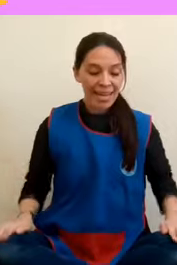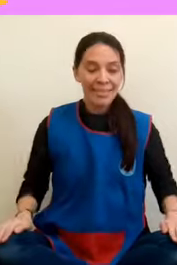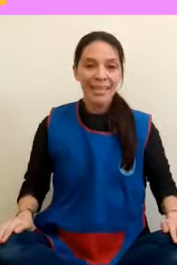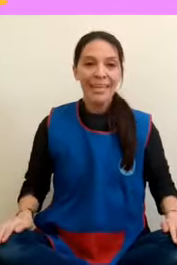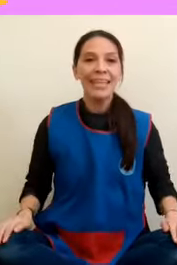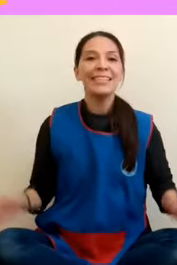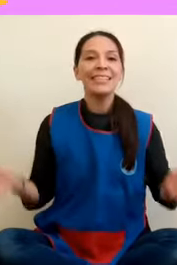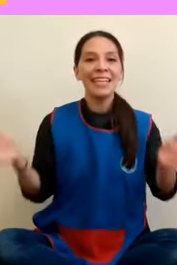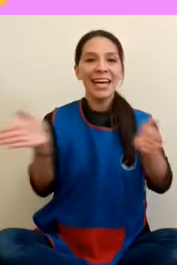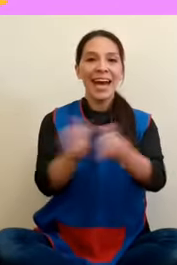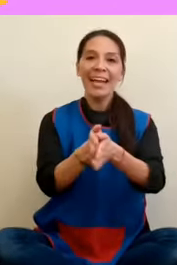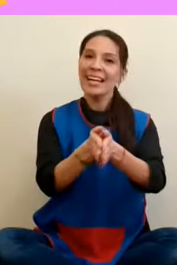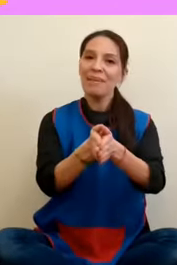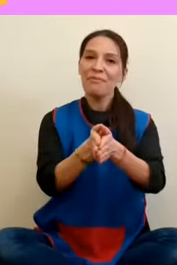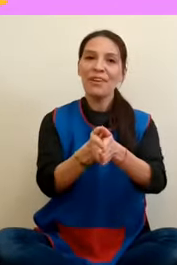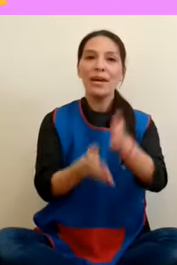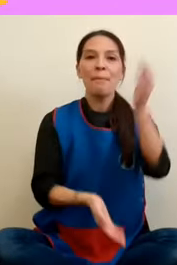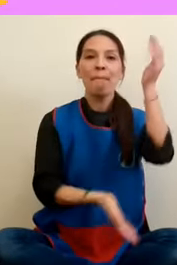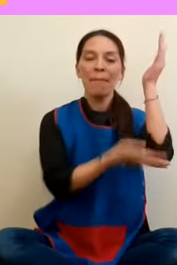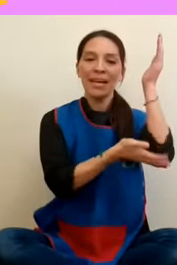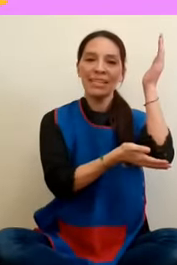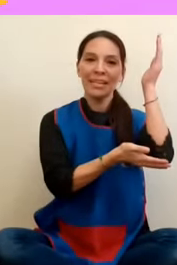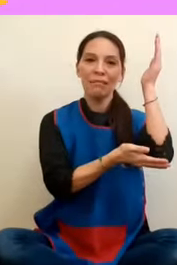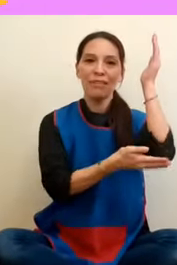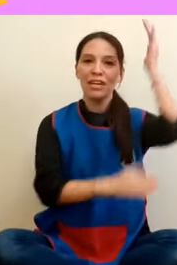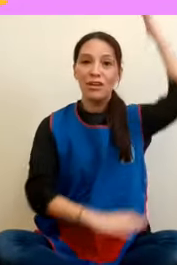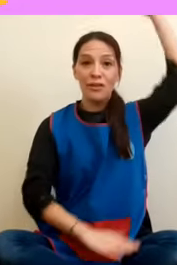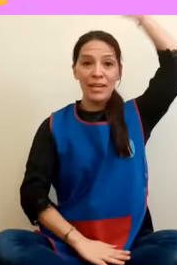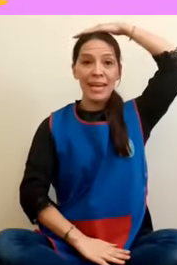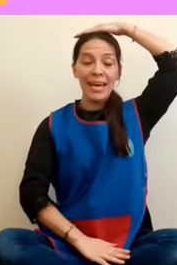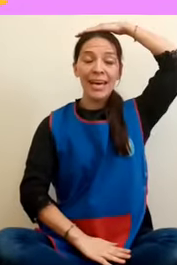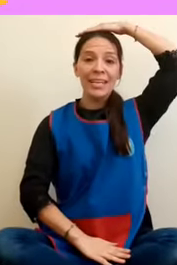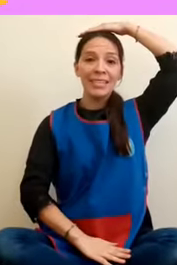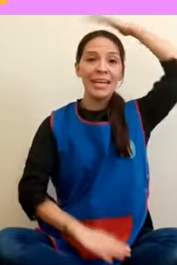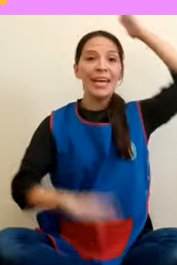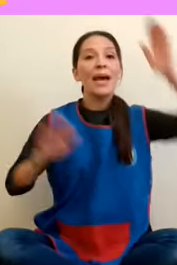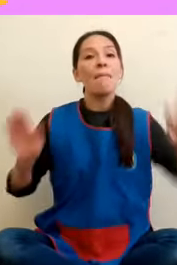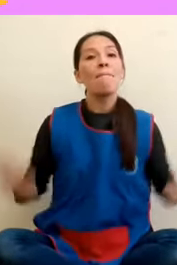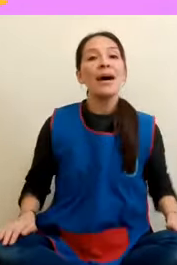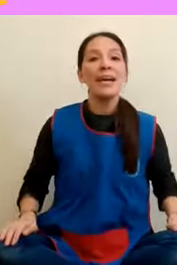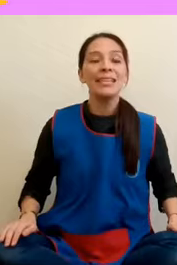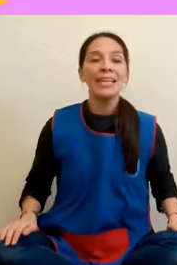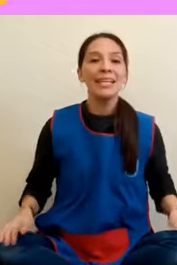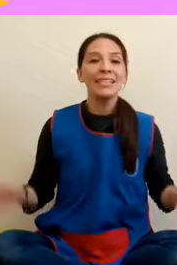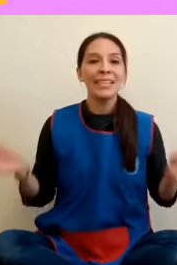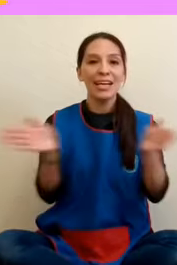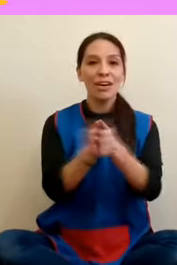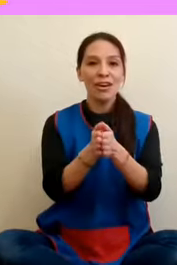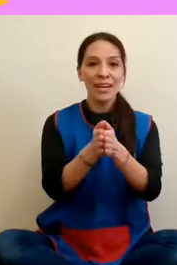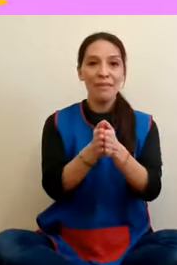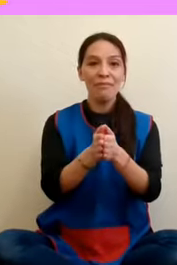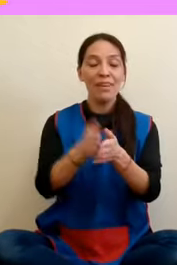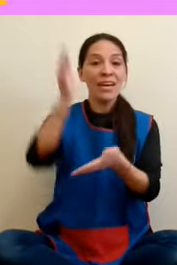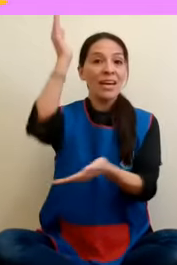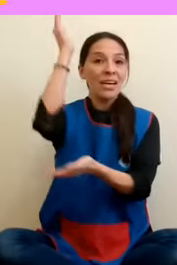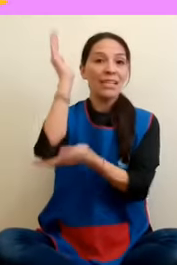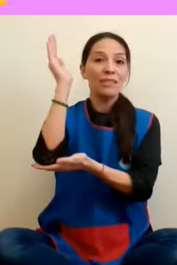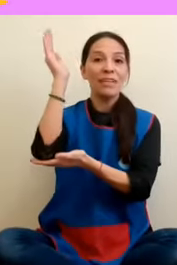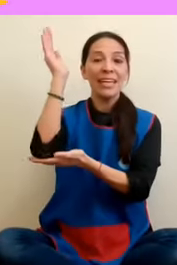Échale leche al café, para hacer café con leche. Para hacer leche con café, que hace falta